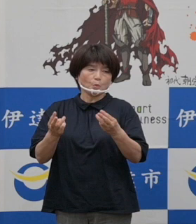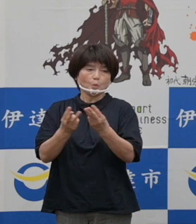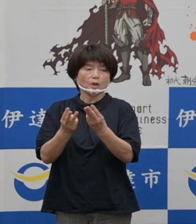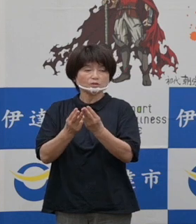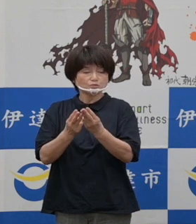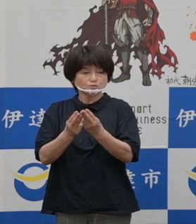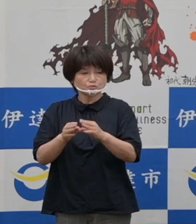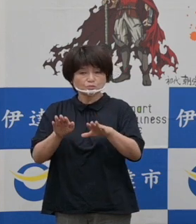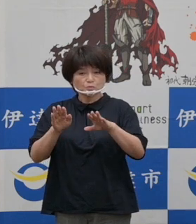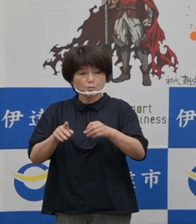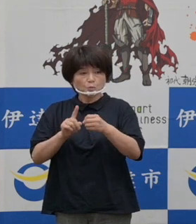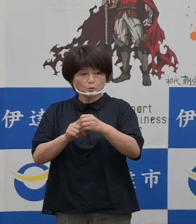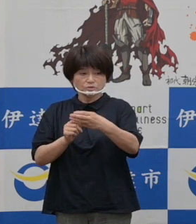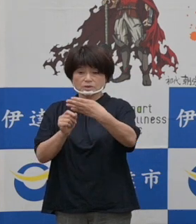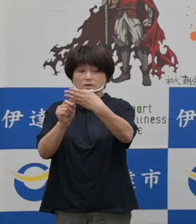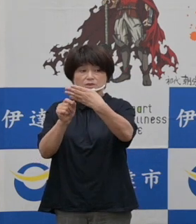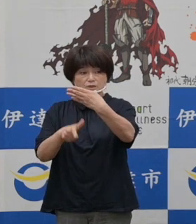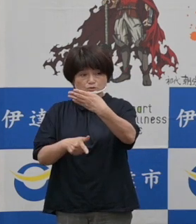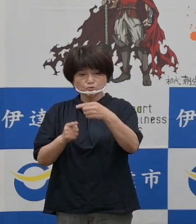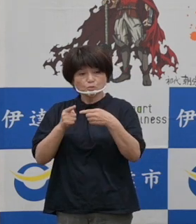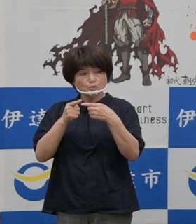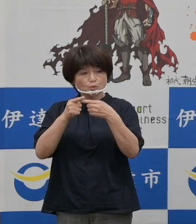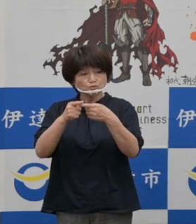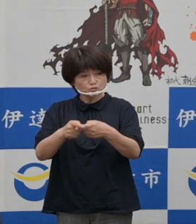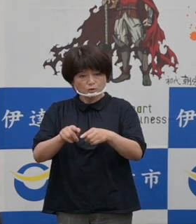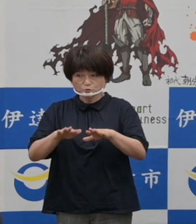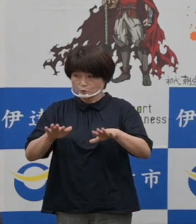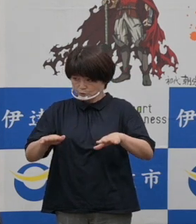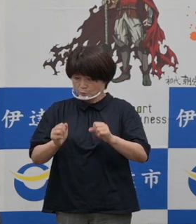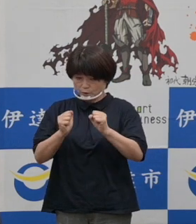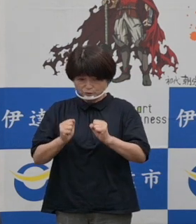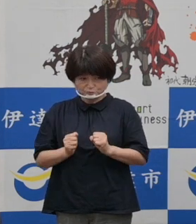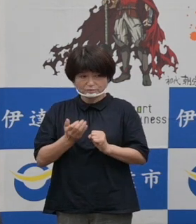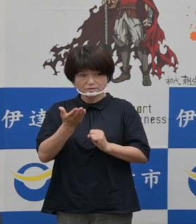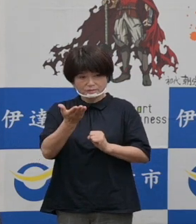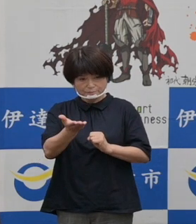今年4月入学してる児童っていうのはいるんですか。